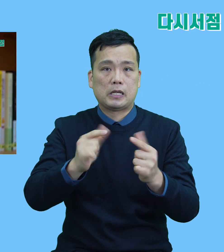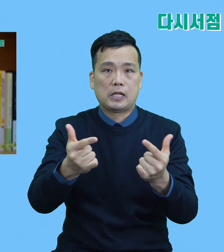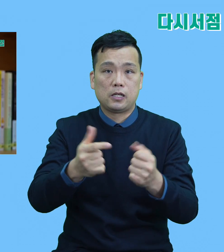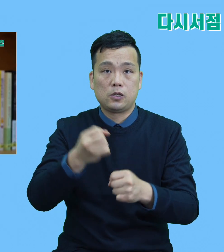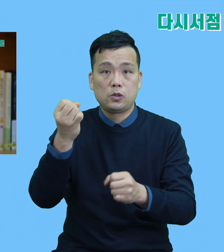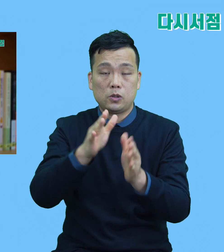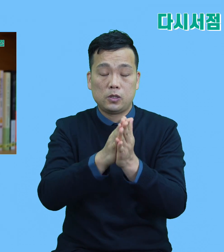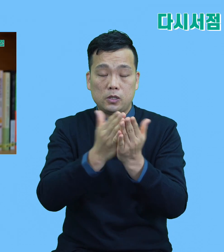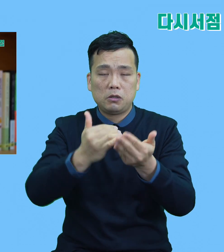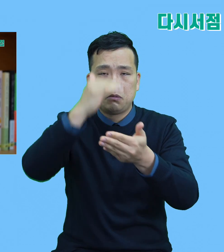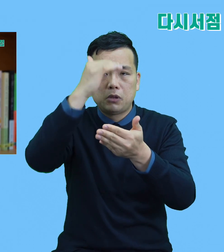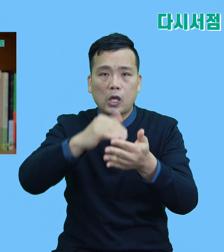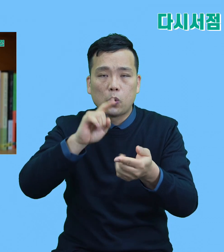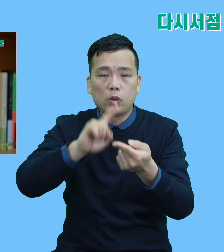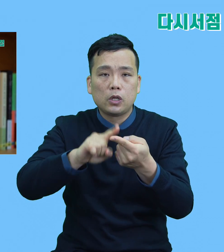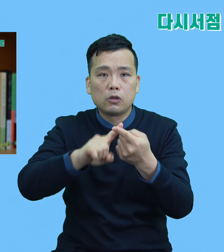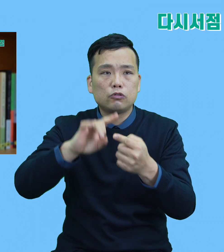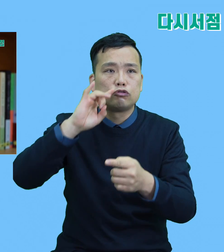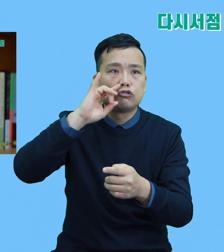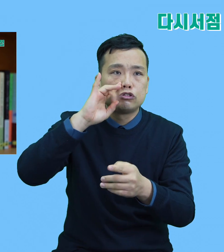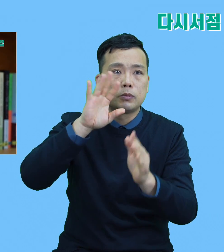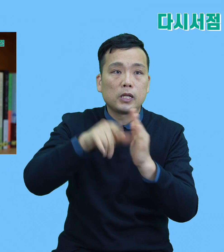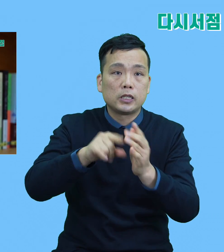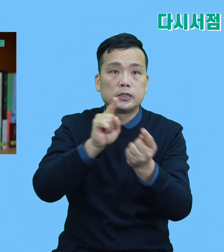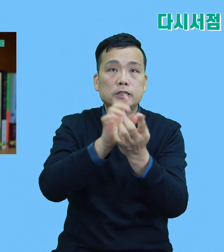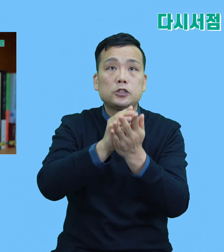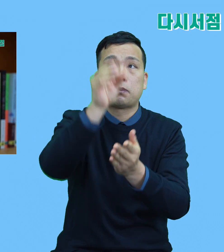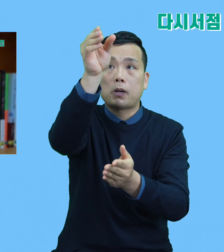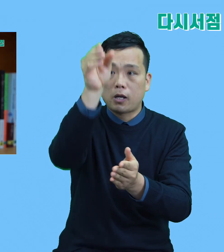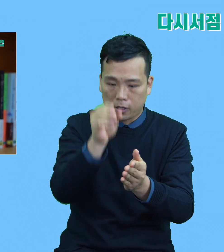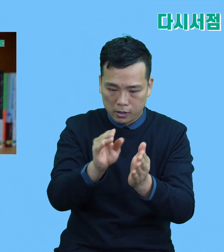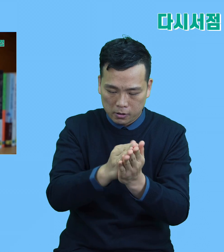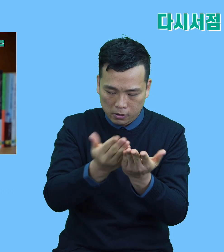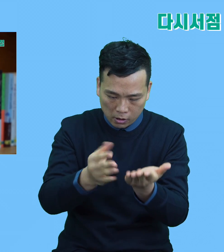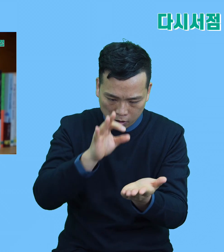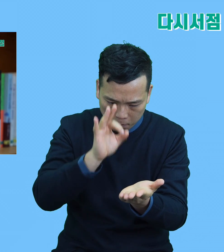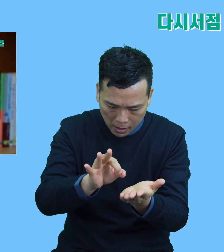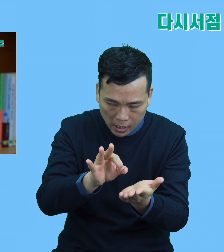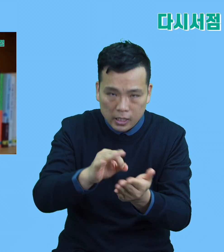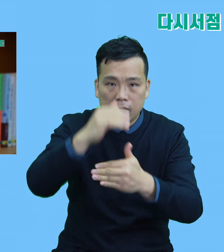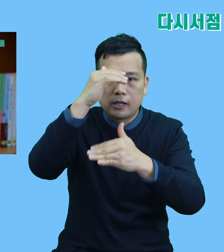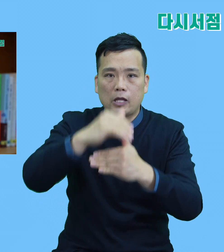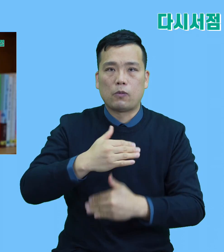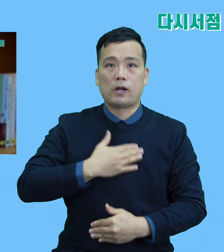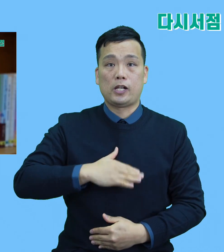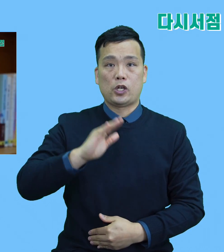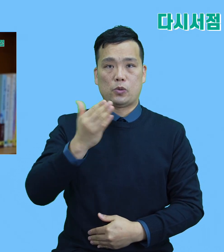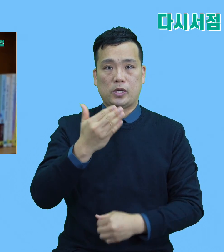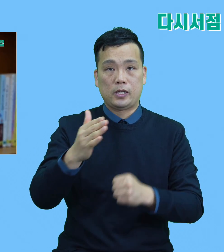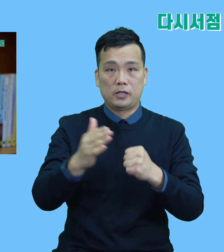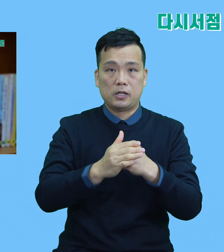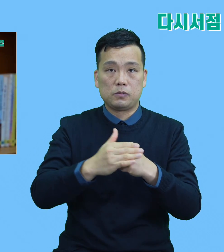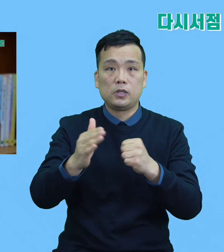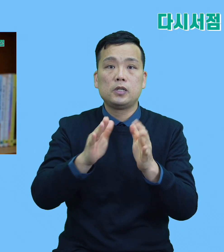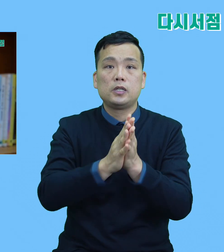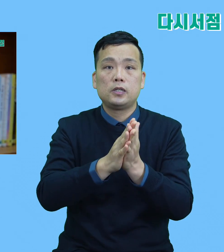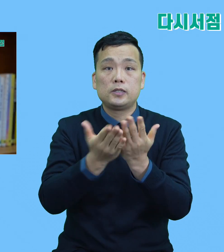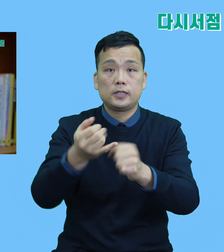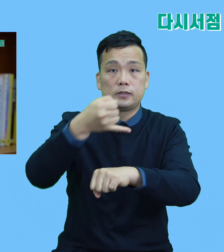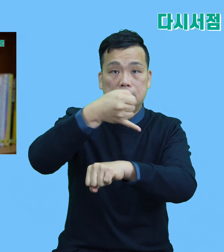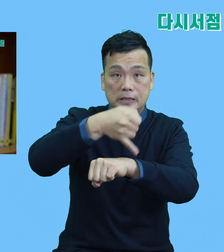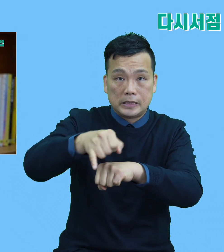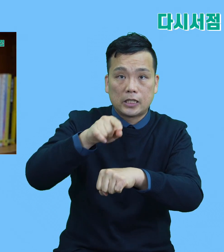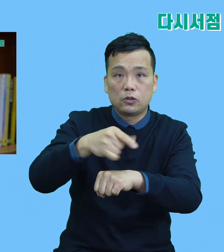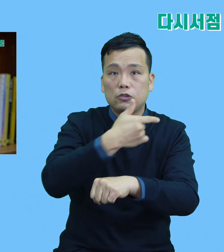책의 내용은 독자가 직접 책을 펼쳐서 읽어보기 전까지는 알 수 없기 때문에 북디자인은 굉장히